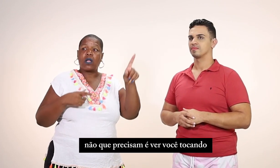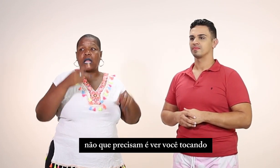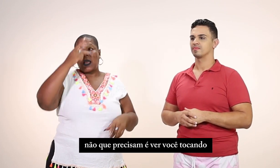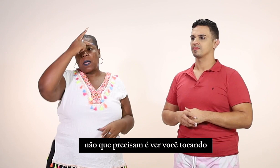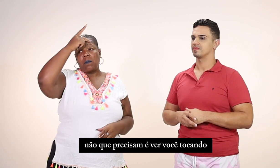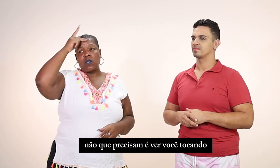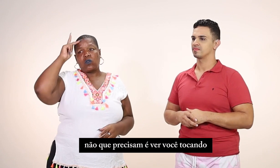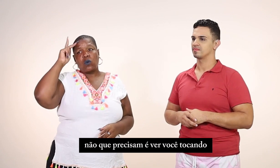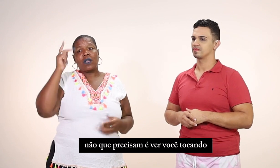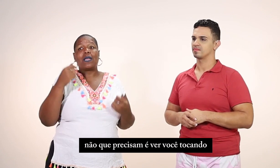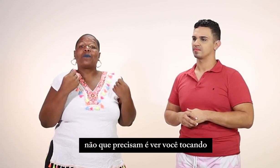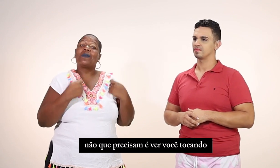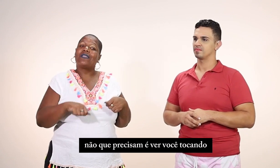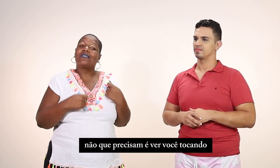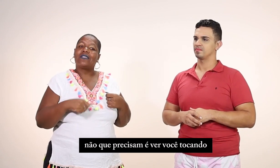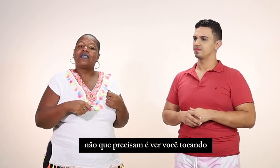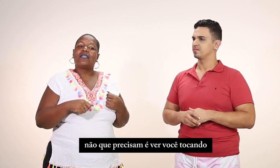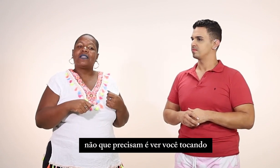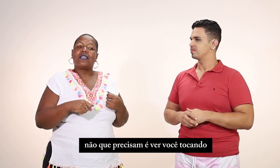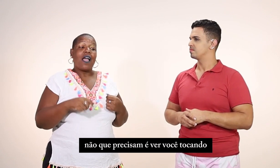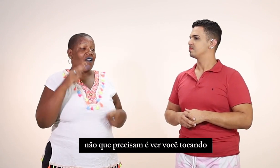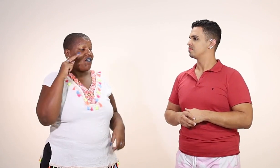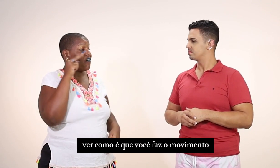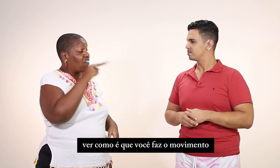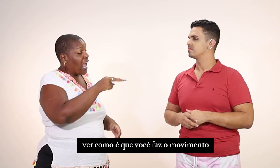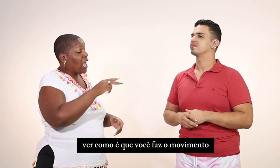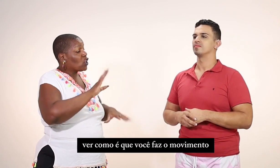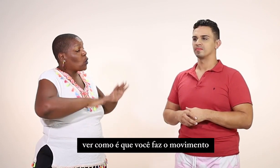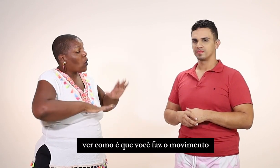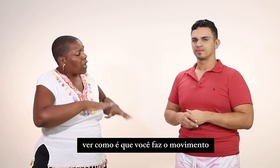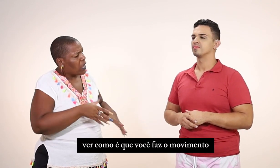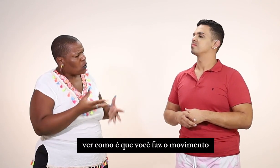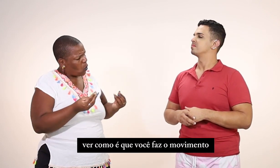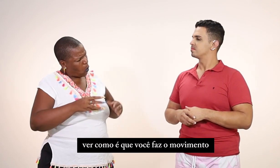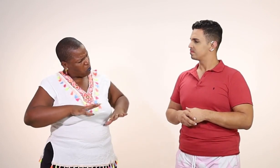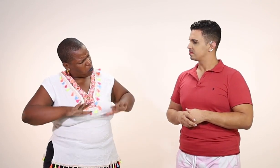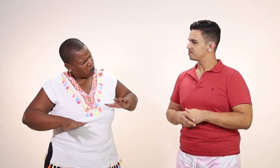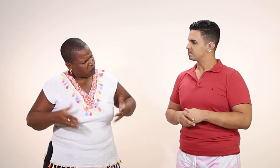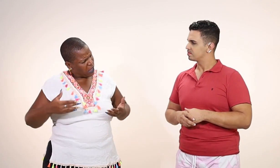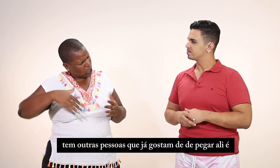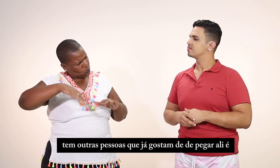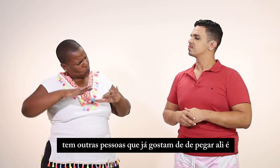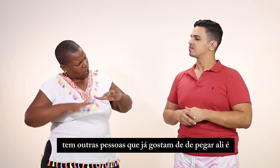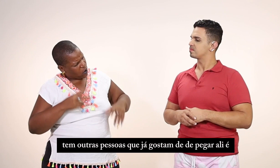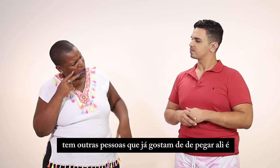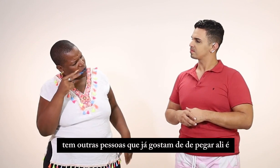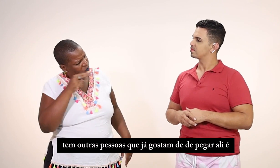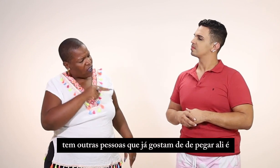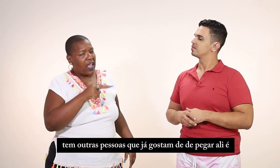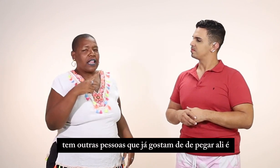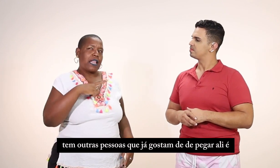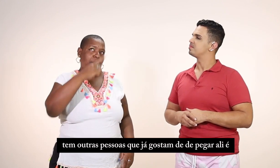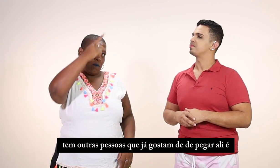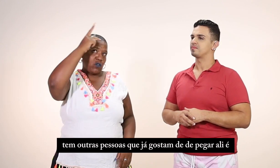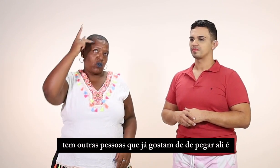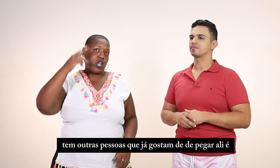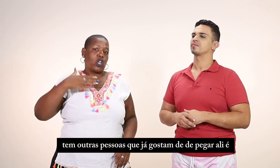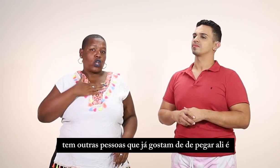que precisam ver você tocando, ver como é que você faz o movimento. Tem outras pessoas que já gostam de pegar